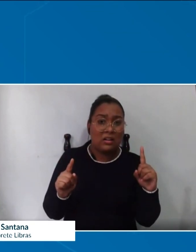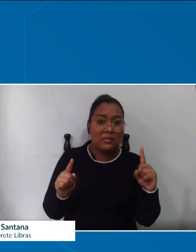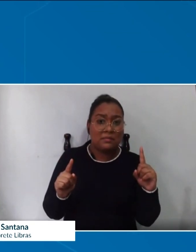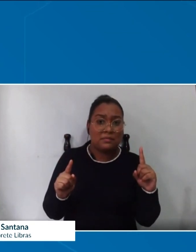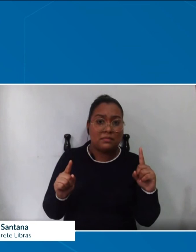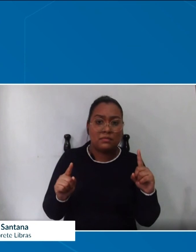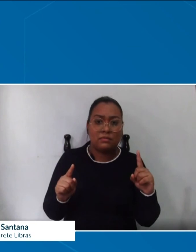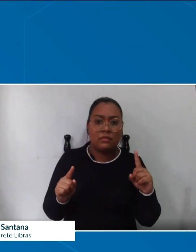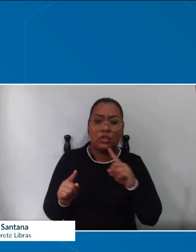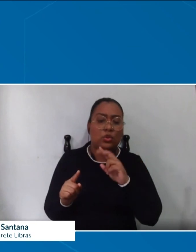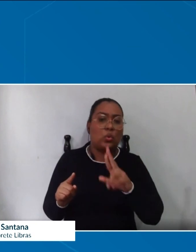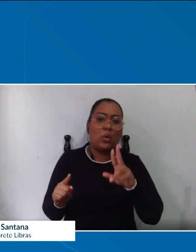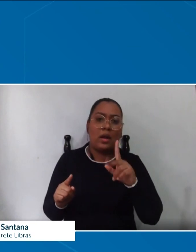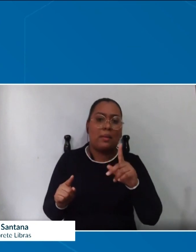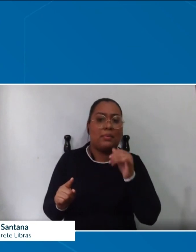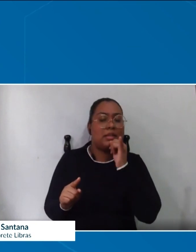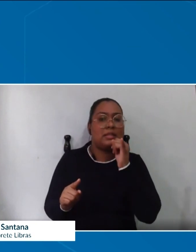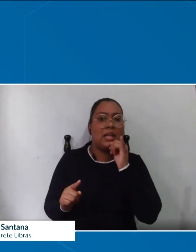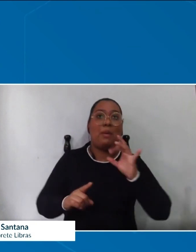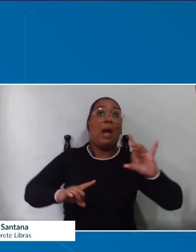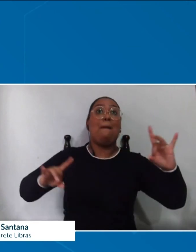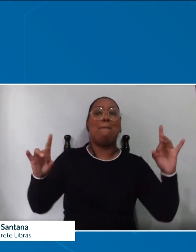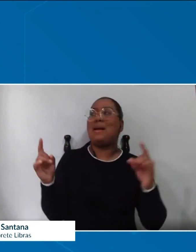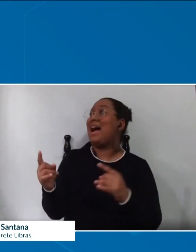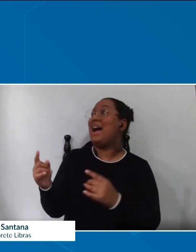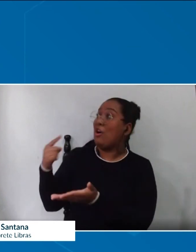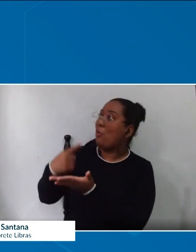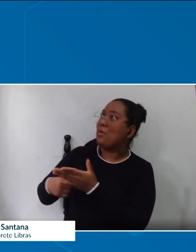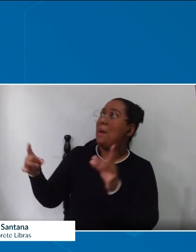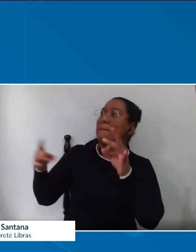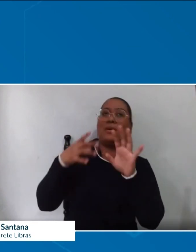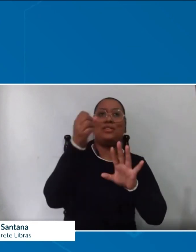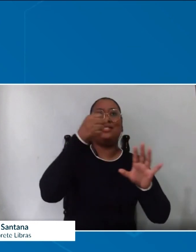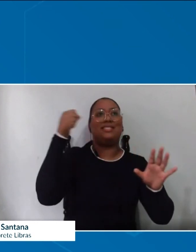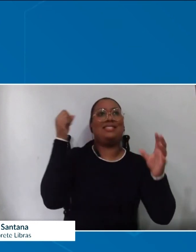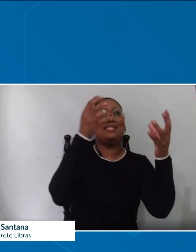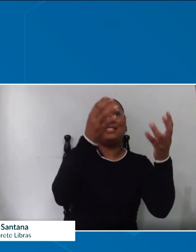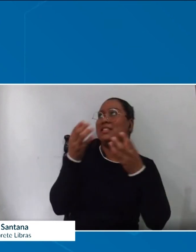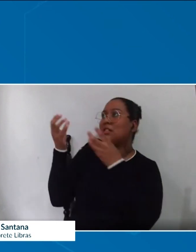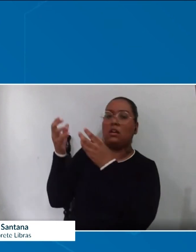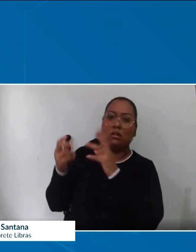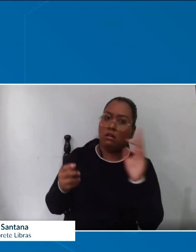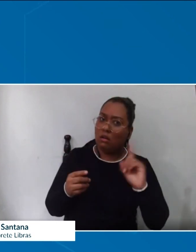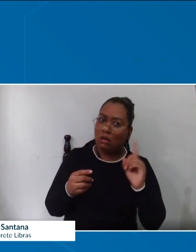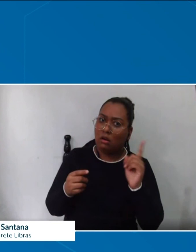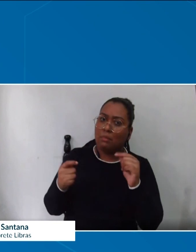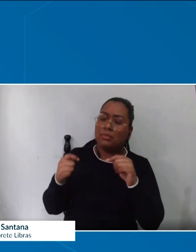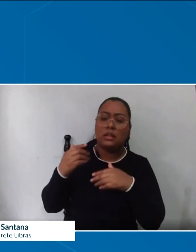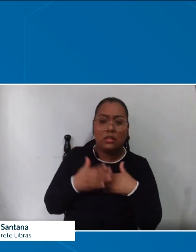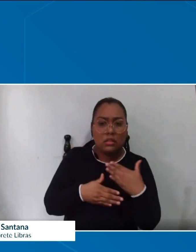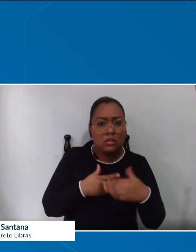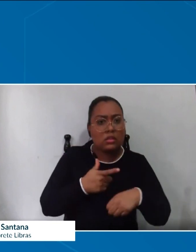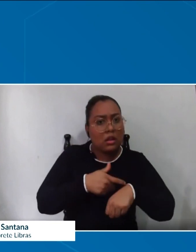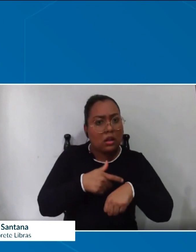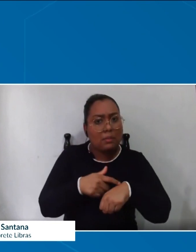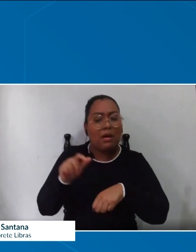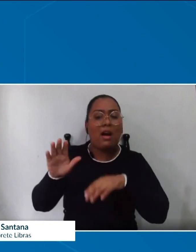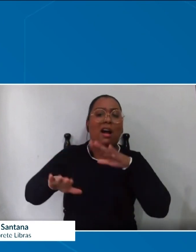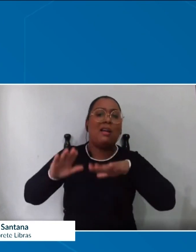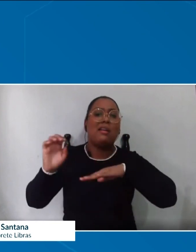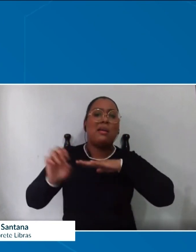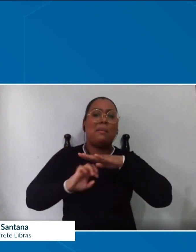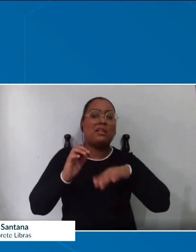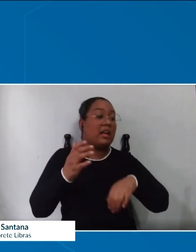de prateleira. Você tem um tempo de amadurecimento. E, muitas vezes, essas empresas elas querem uma